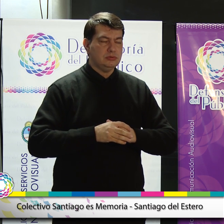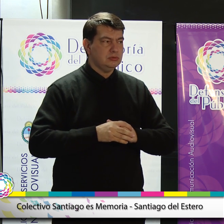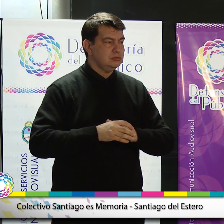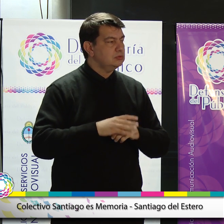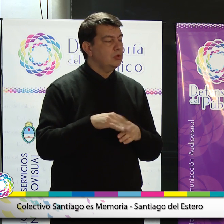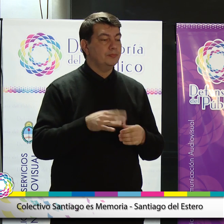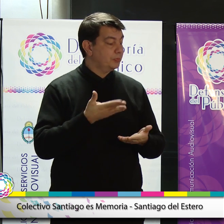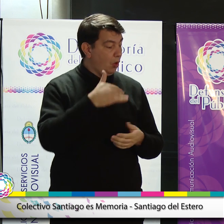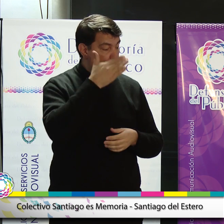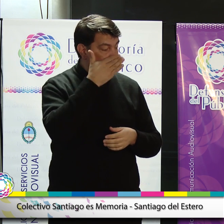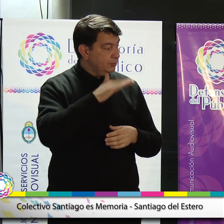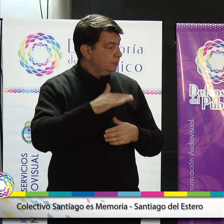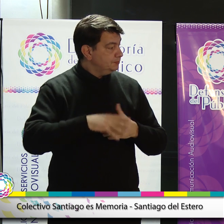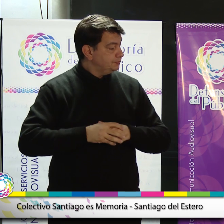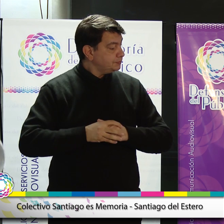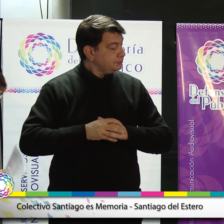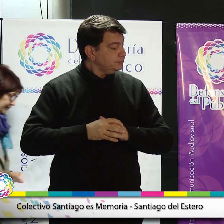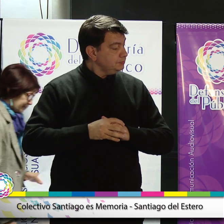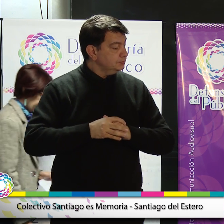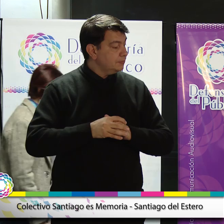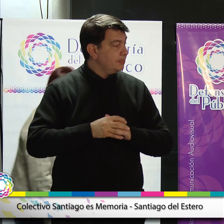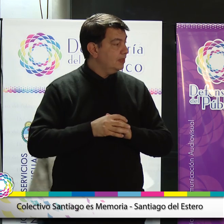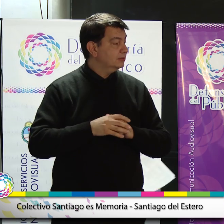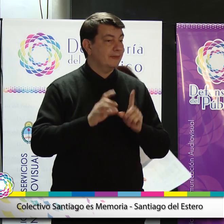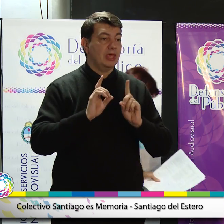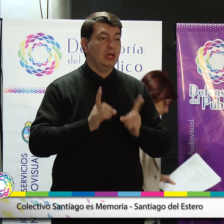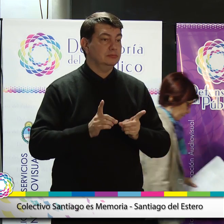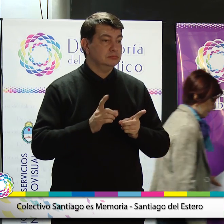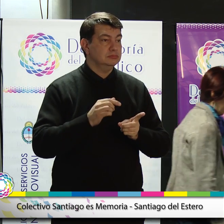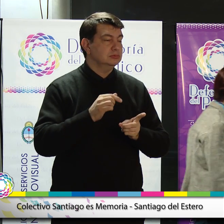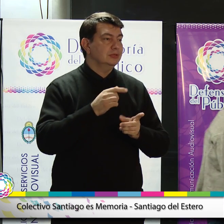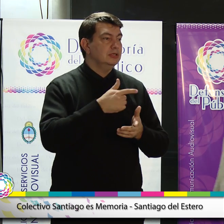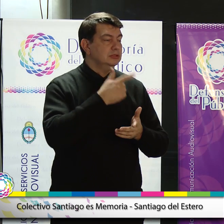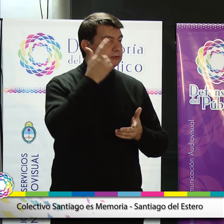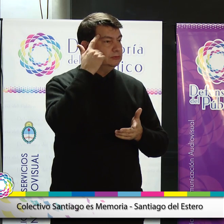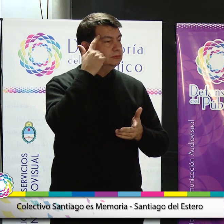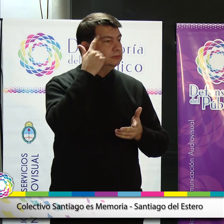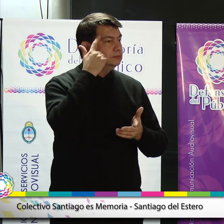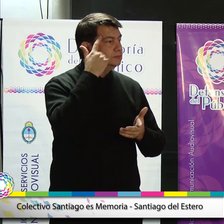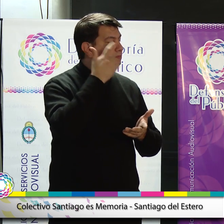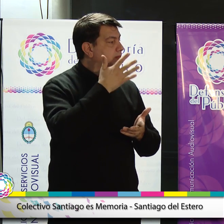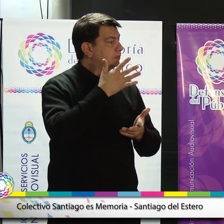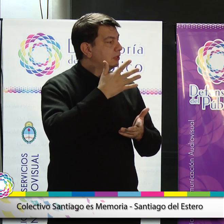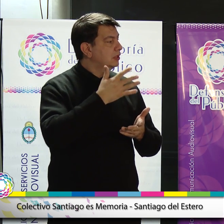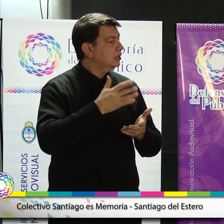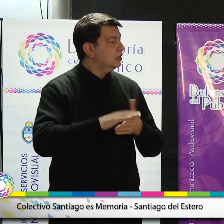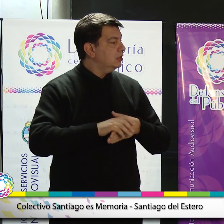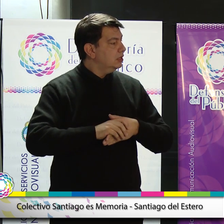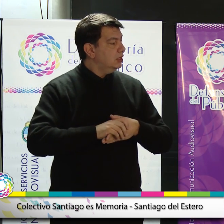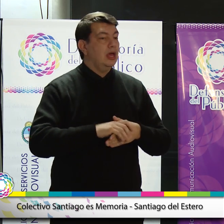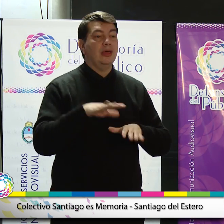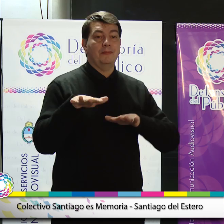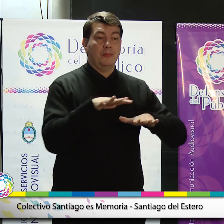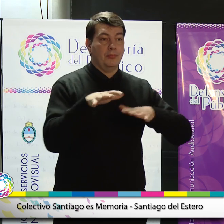y por último alentamos por supuesto desde todo punto de vista la realización de estos